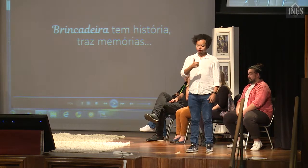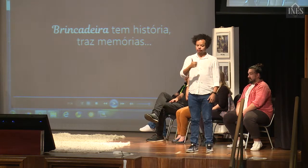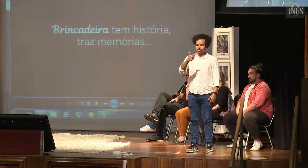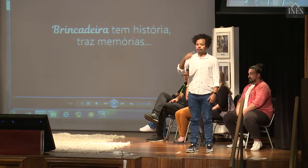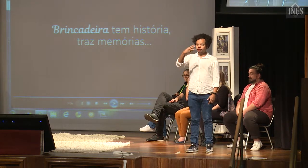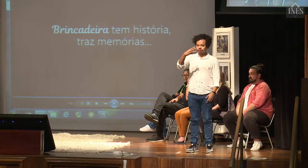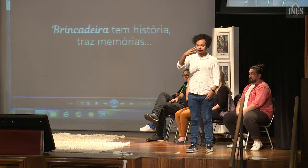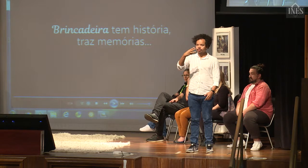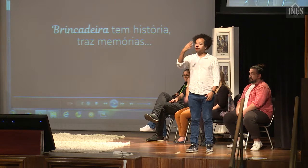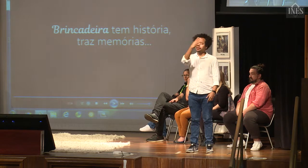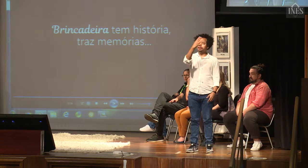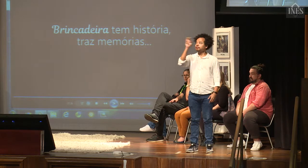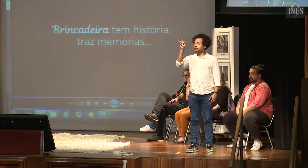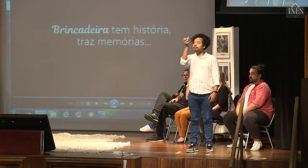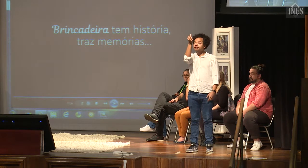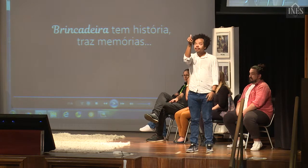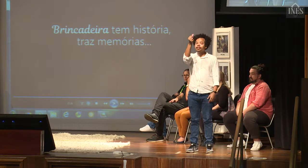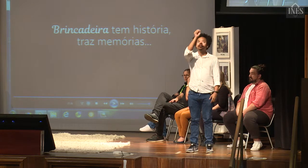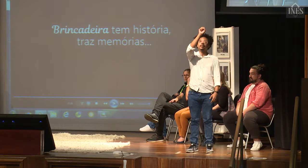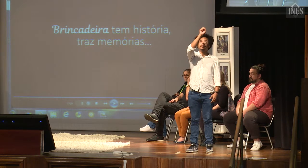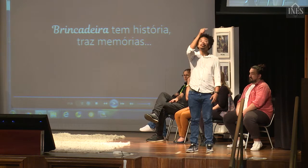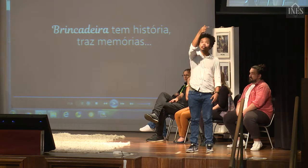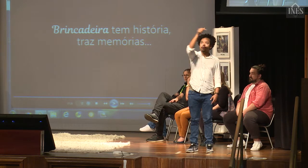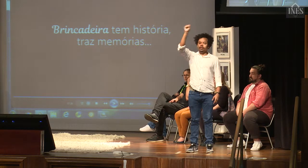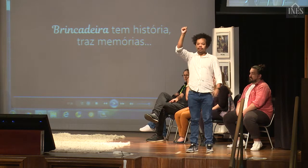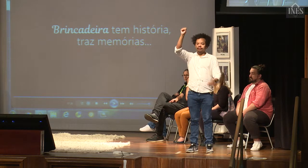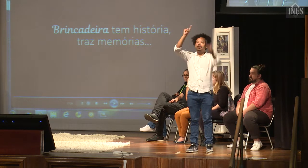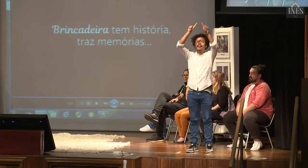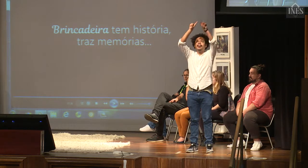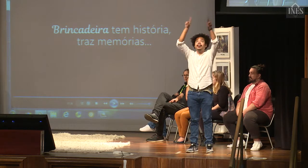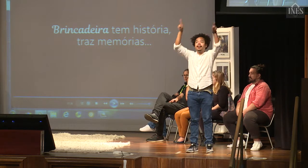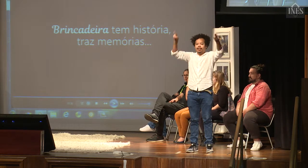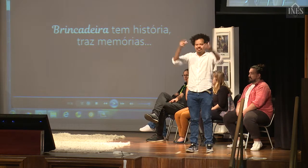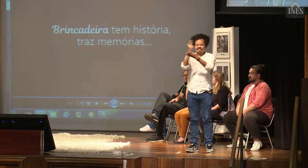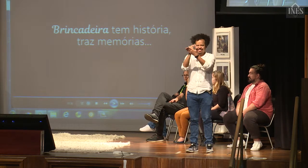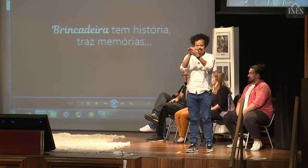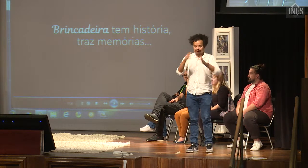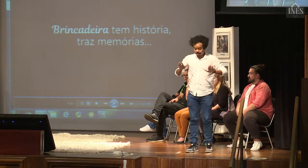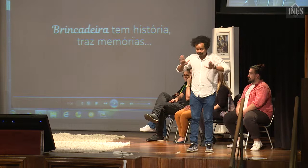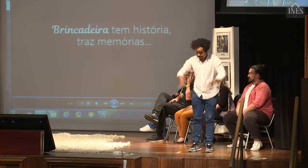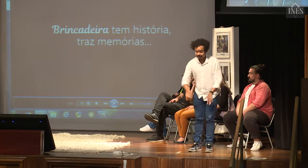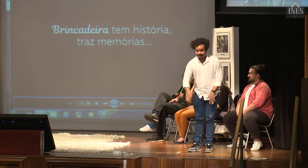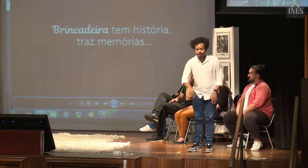fita, né? E fazia as marcações, as numerações, de 1 até o 10, e fazia o desenho no